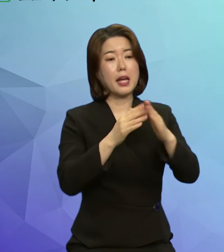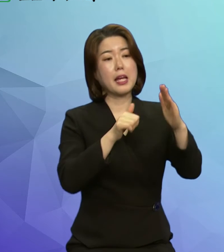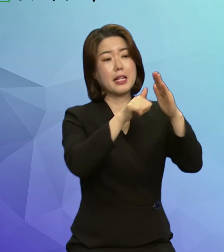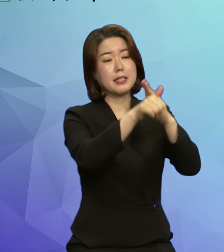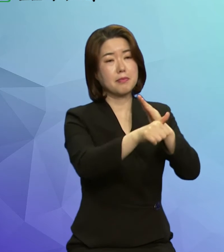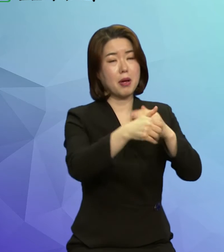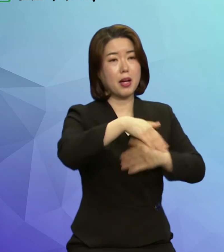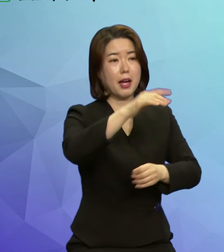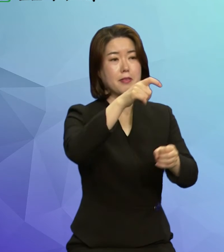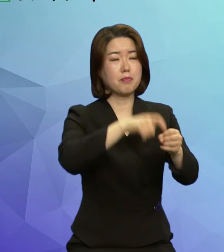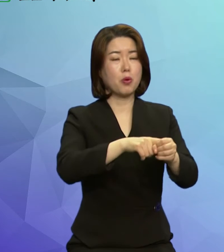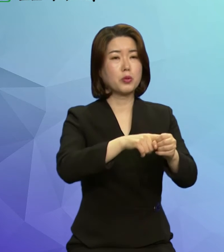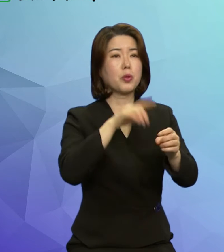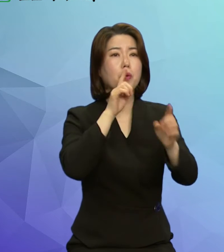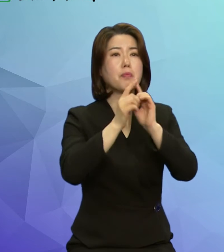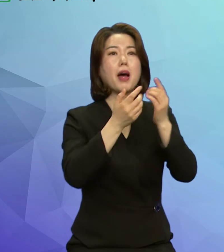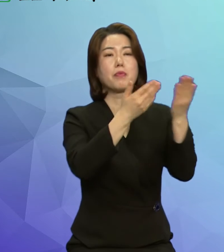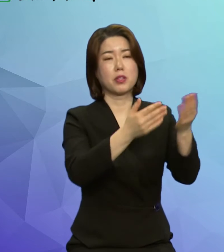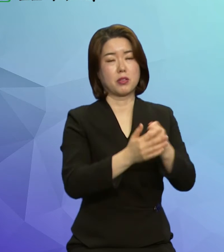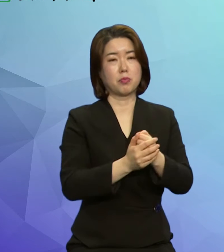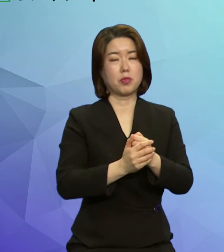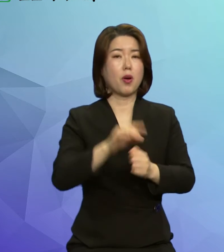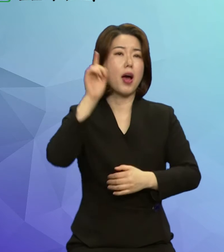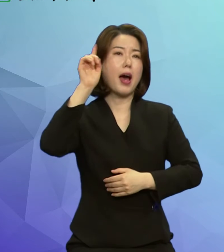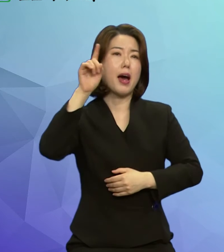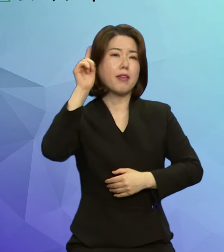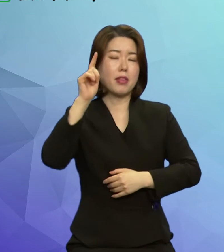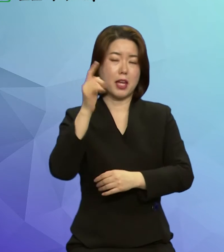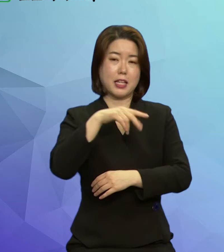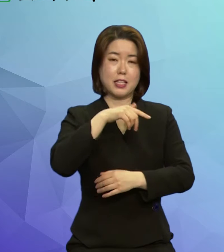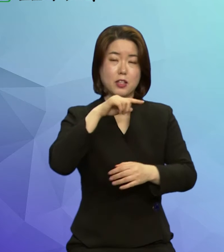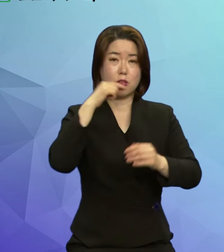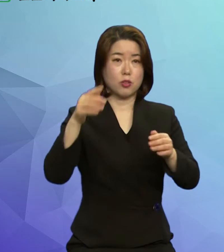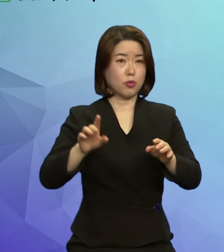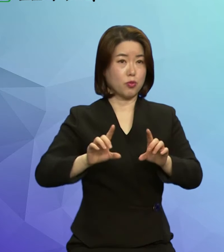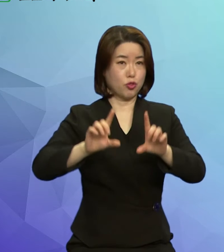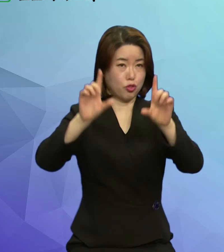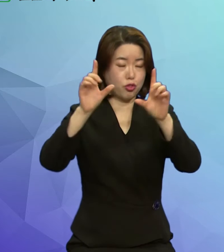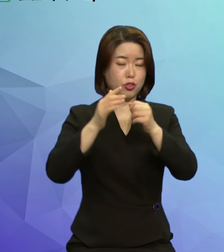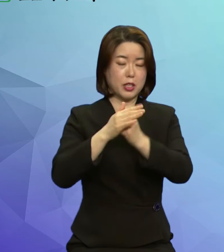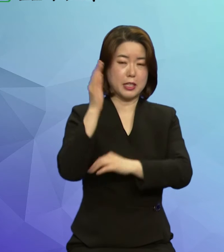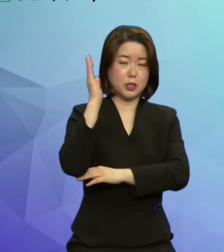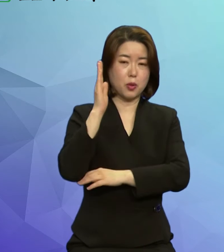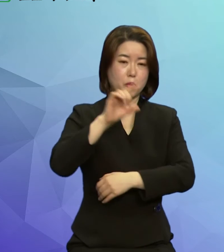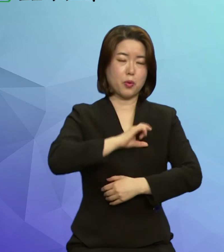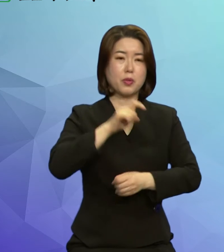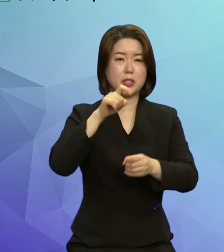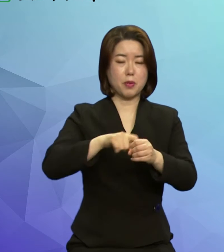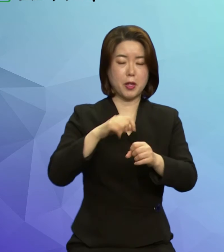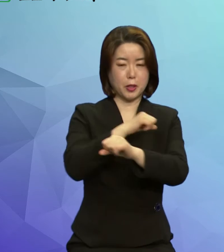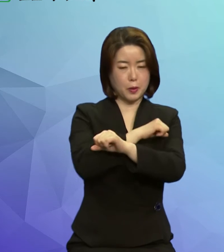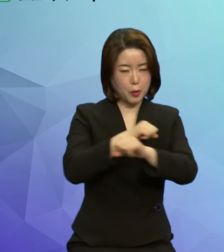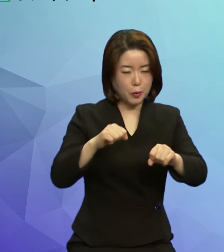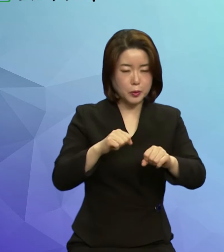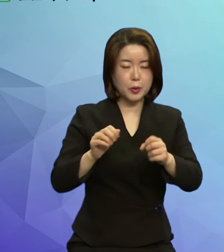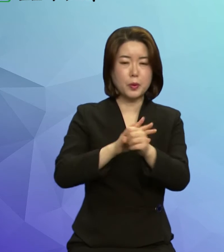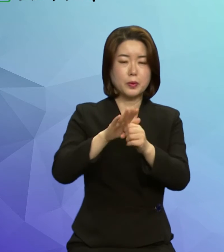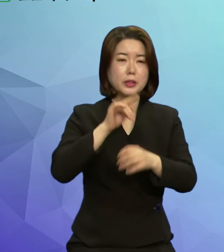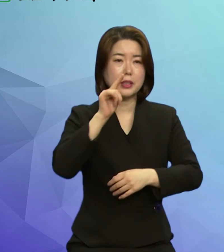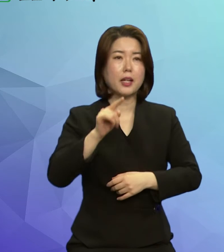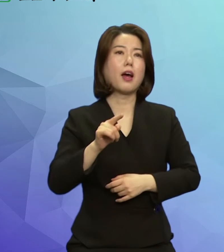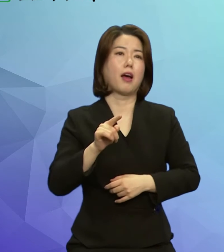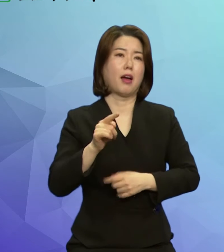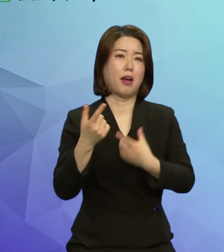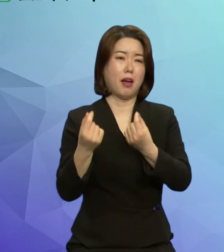말씀하셨어요. 장로님, 내일 설교 제목이 용서하라 사랑하라입니다. 그 목사님과